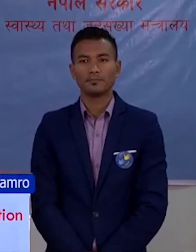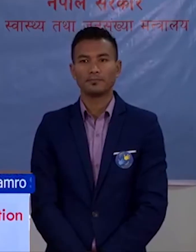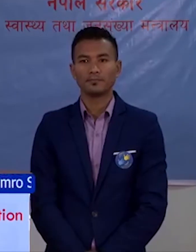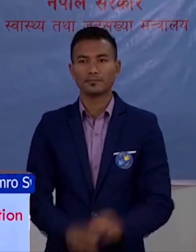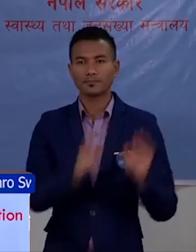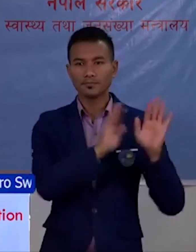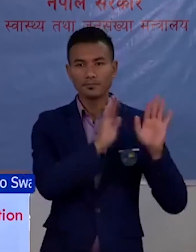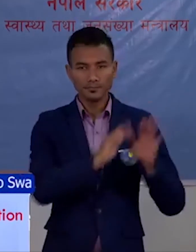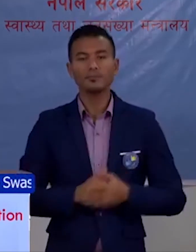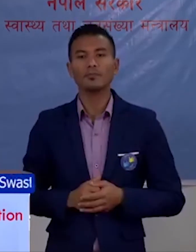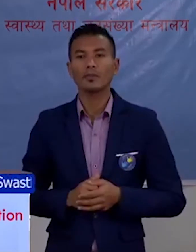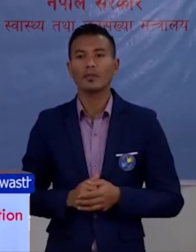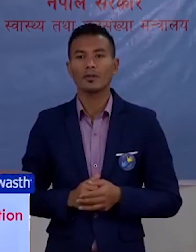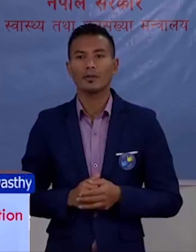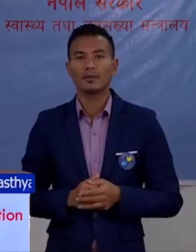धन्यवाद।